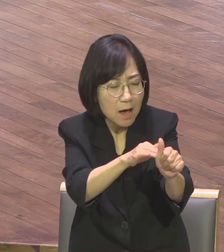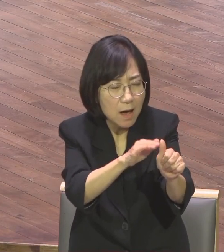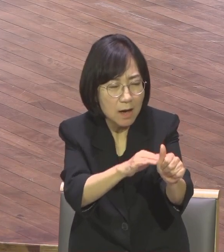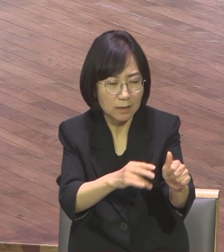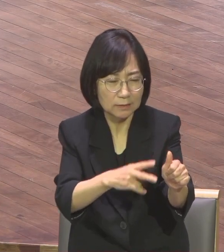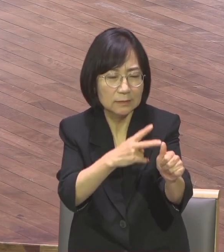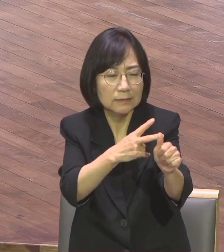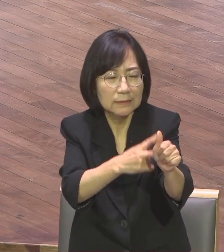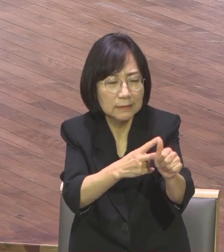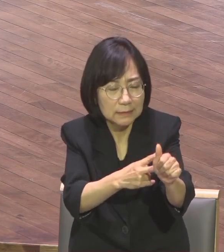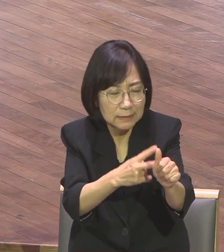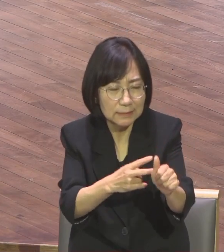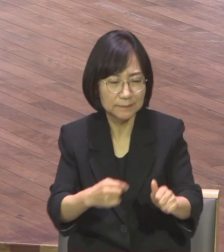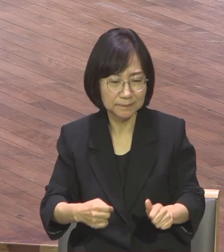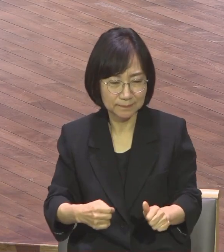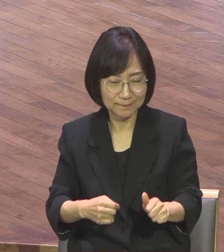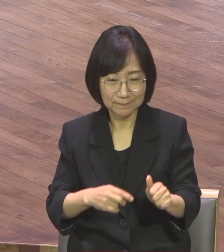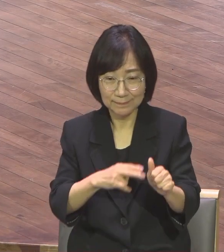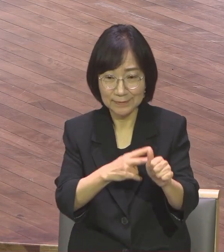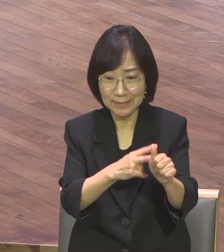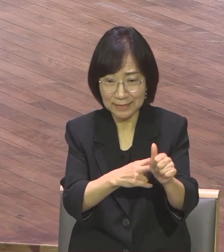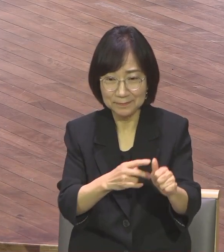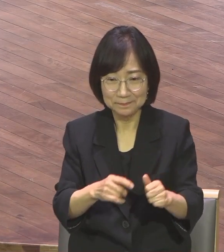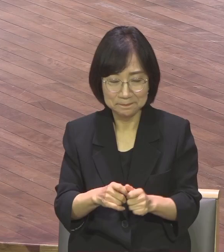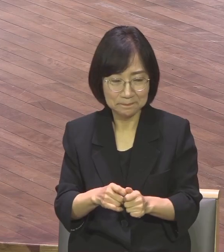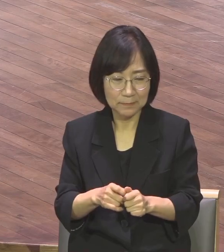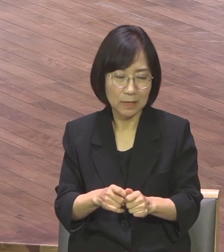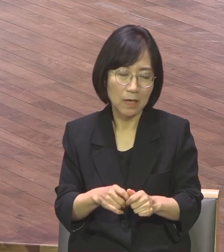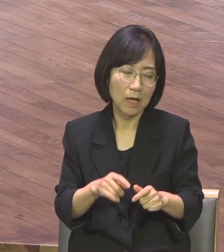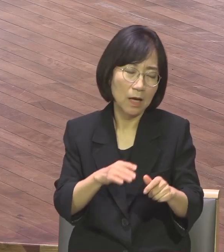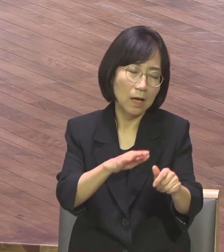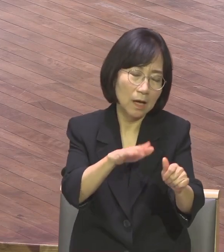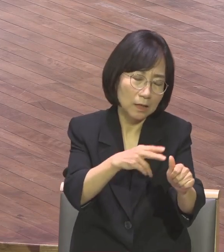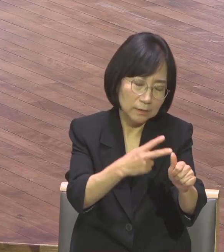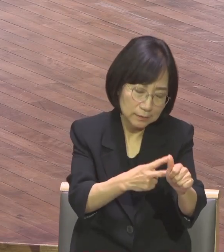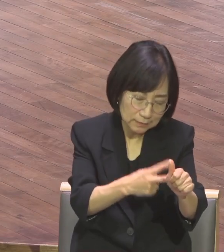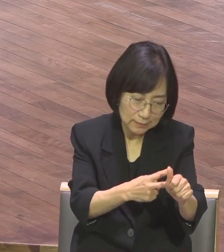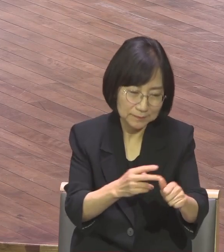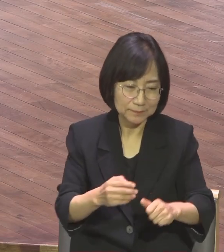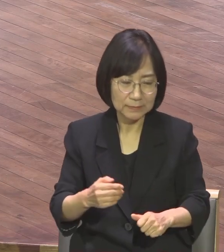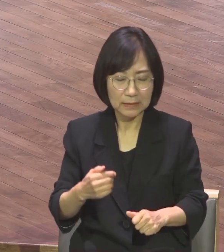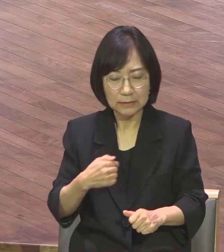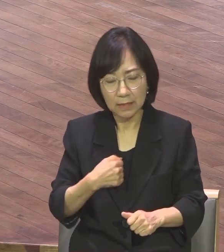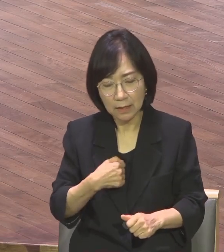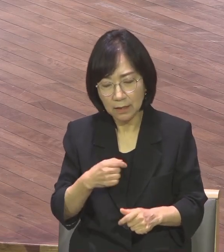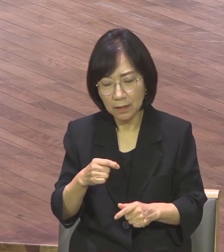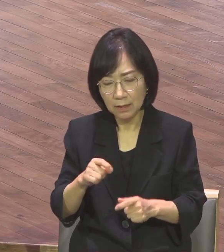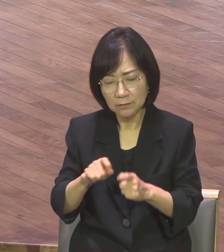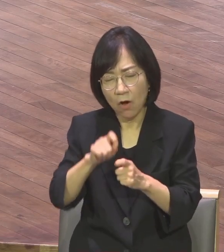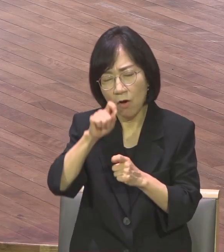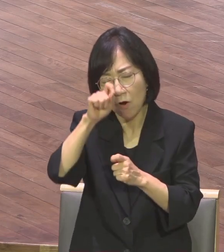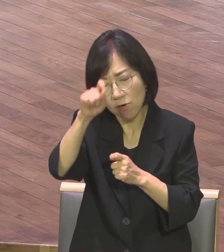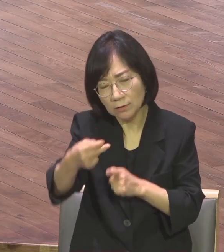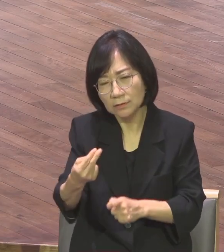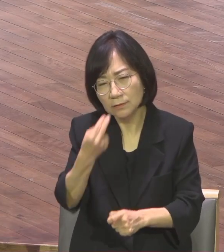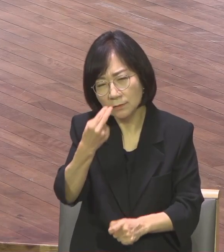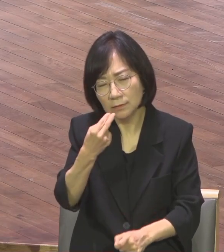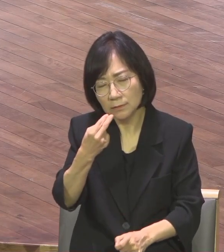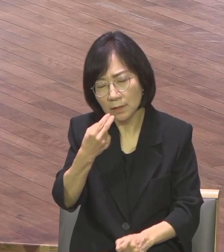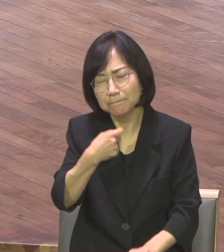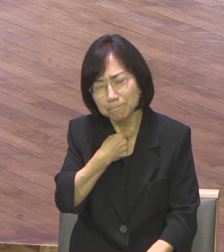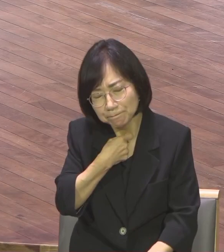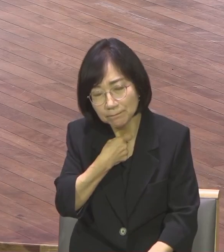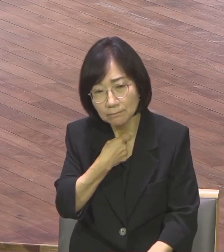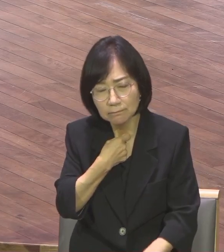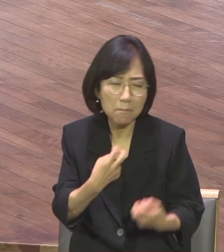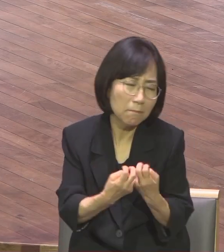그렇게 진심으로, 선한 선생님이여 내가 무엇을 하여 영생을 얻으리까,